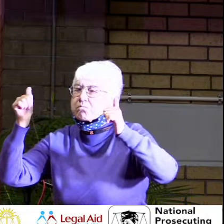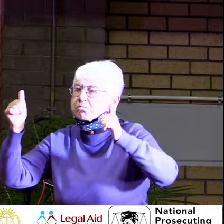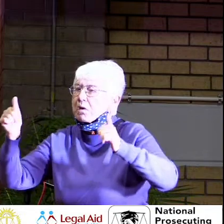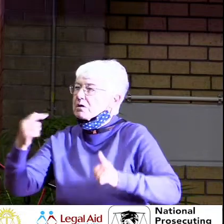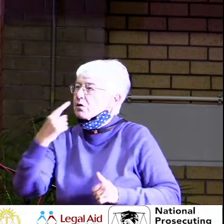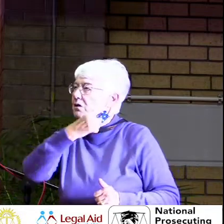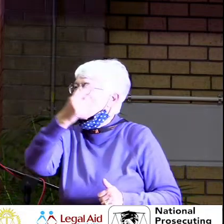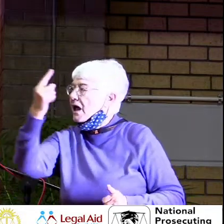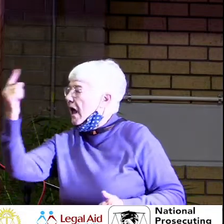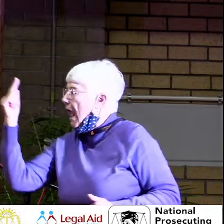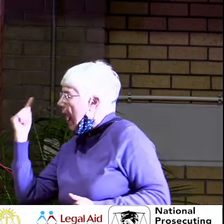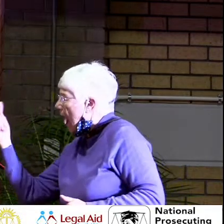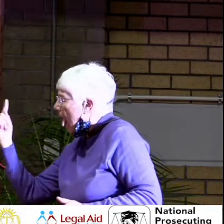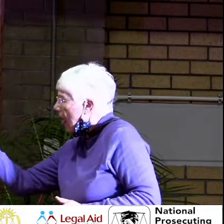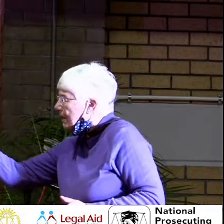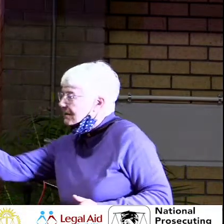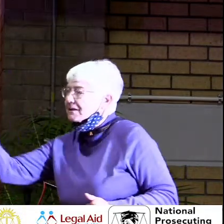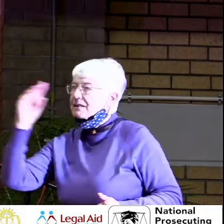spreker gepraat het.